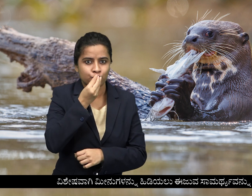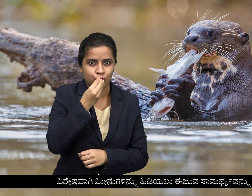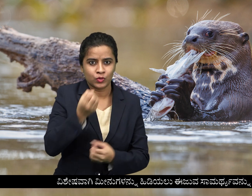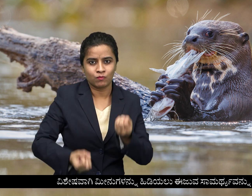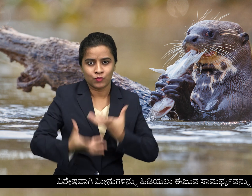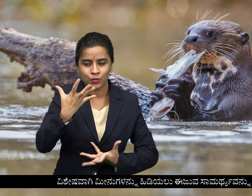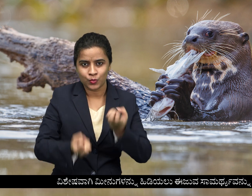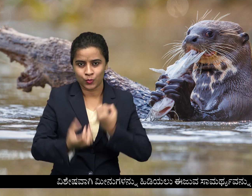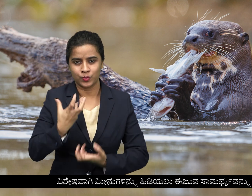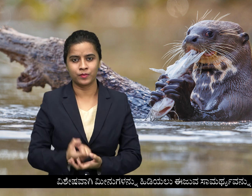ಹೊಂದಿರುತ್ತವೆ.